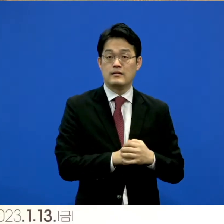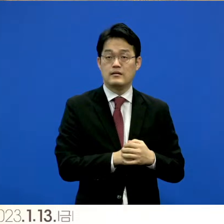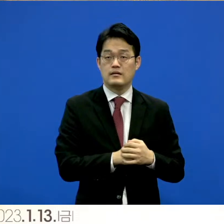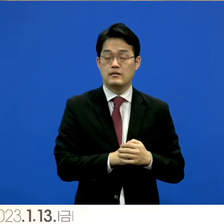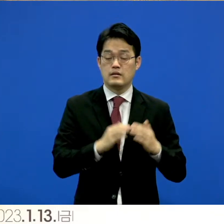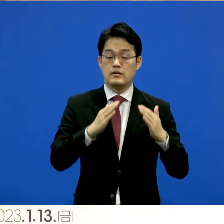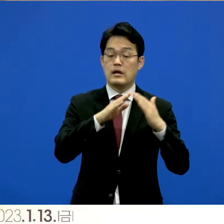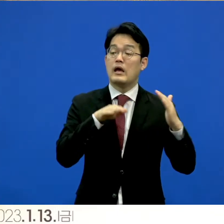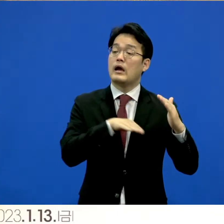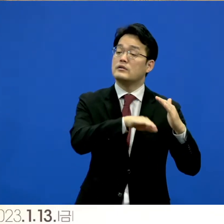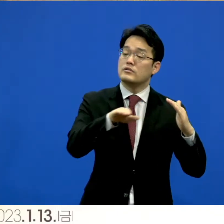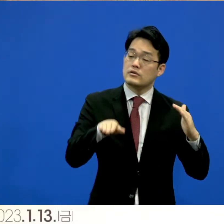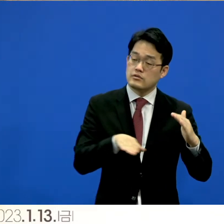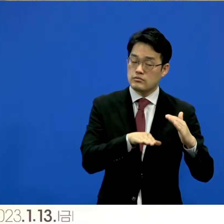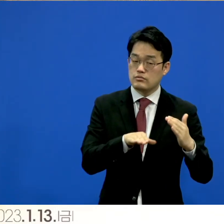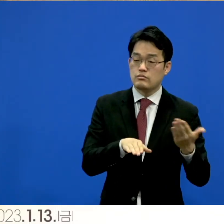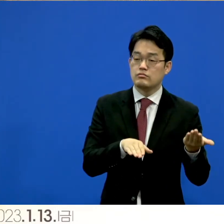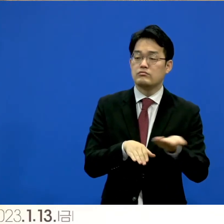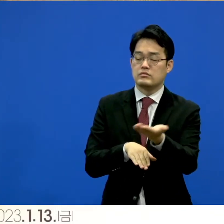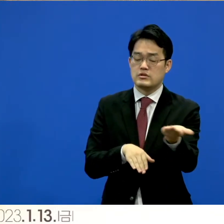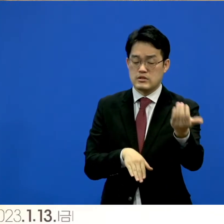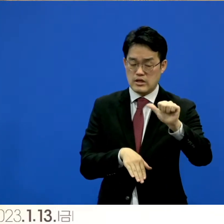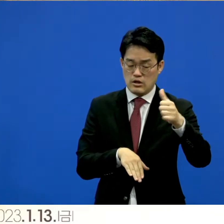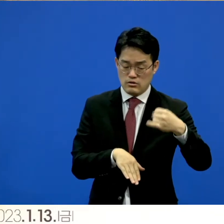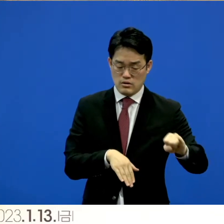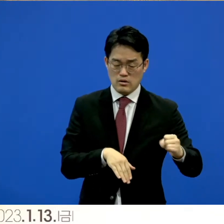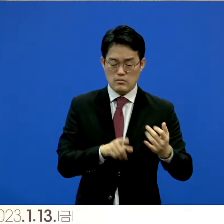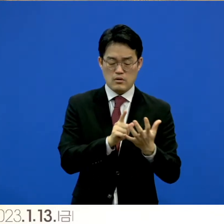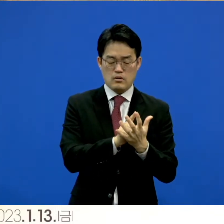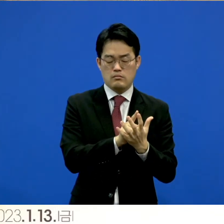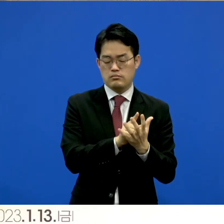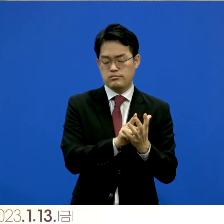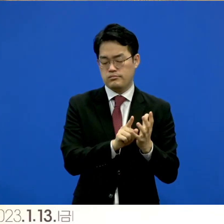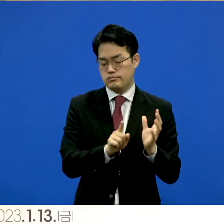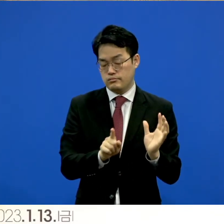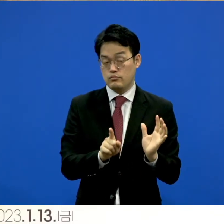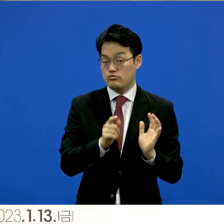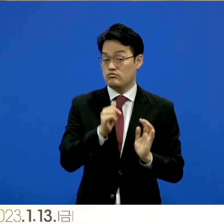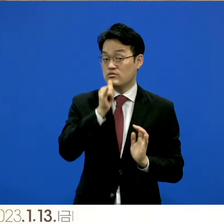가정에서도 아이들은 소외를 당할 수 있습니다. 그것은 큰 상처를 남기죠.